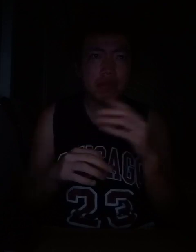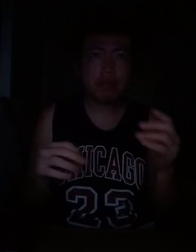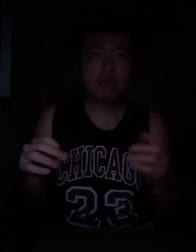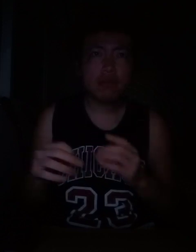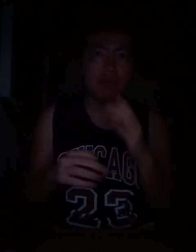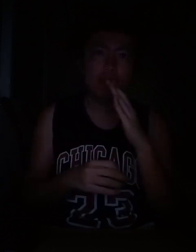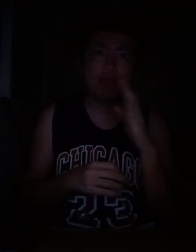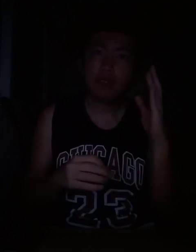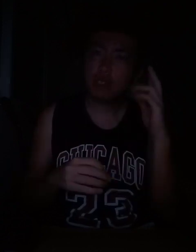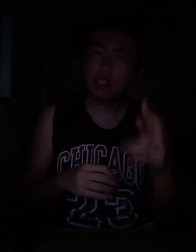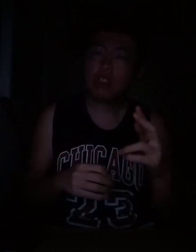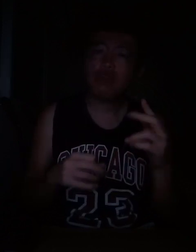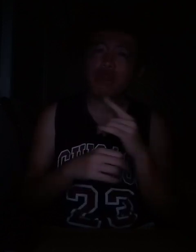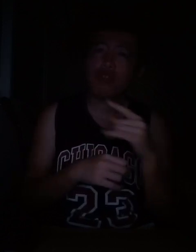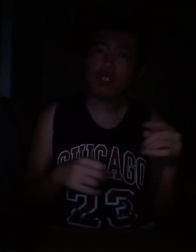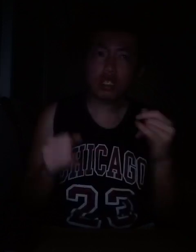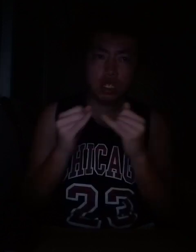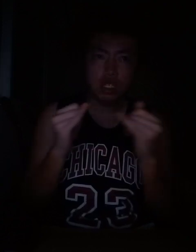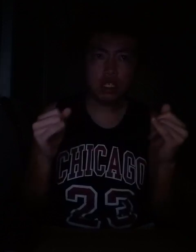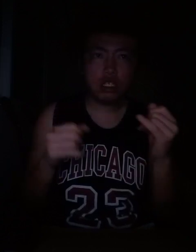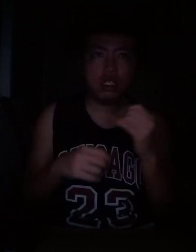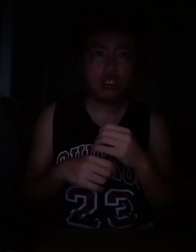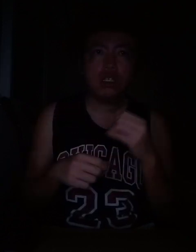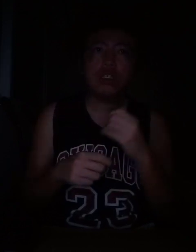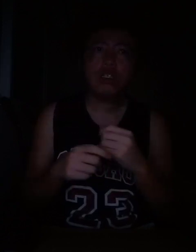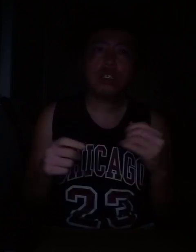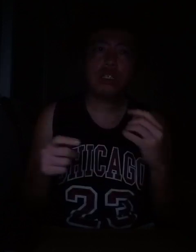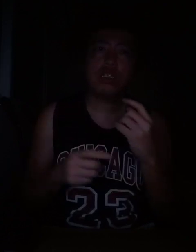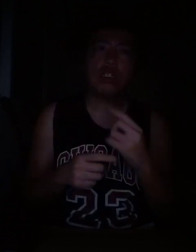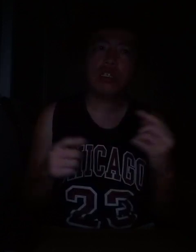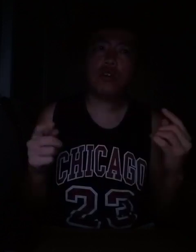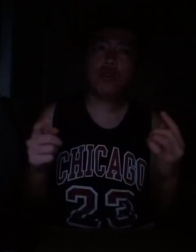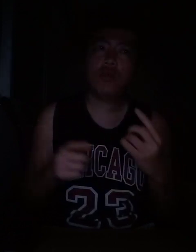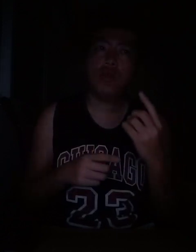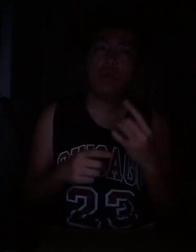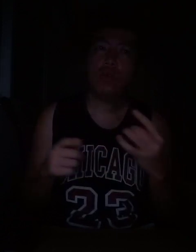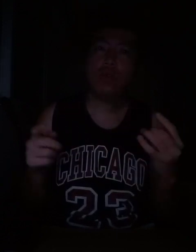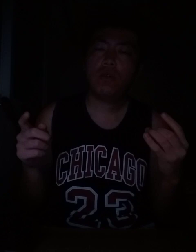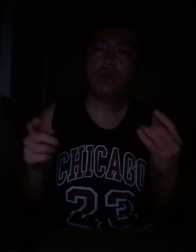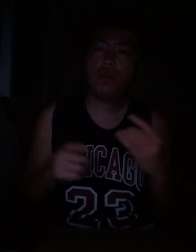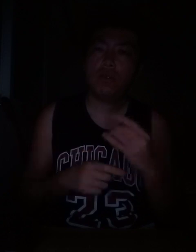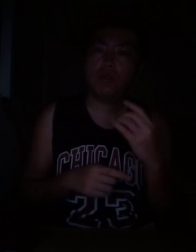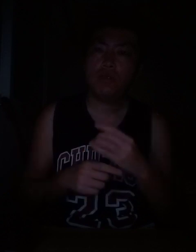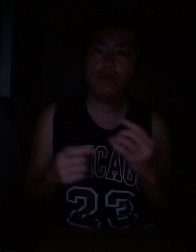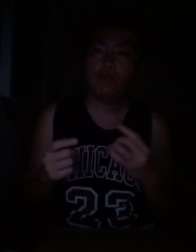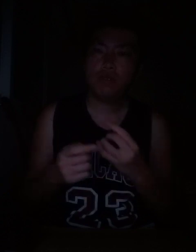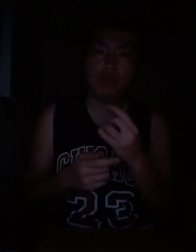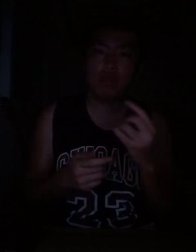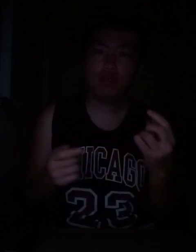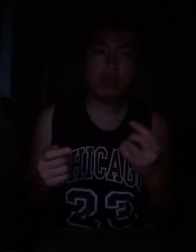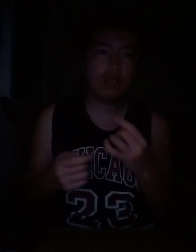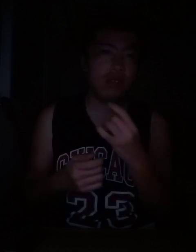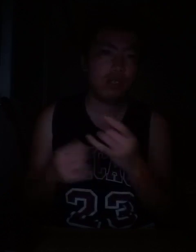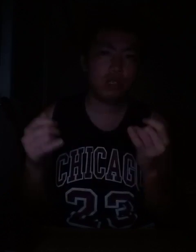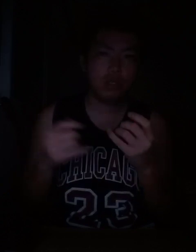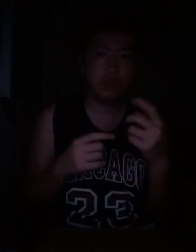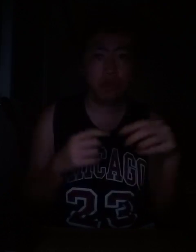해석이 될 만한 그런 위험들이 있어서 법령의 내용이 구체적이고 이런 경우에 한해서 예외적으로 형사적 처벌을 할 수 있는